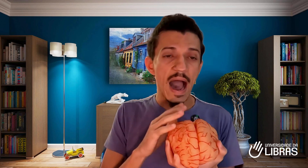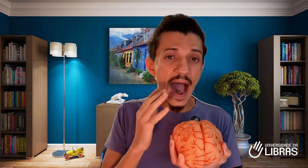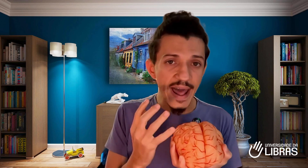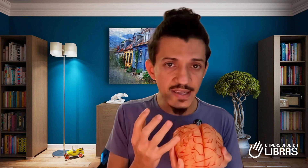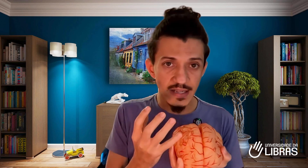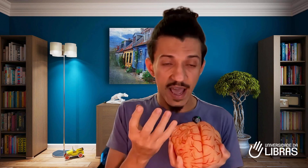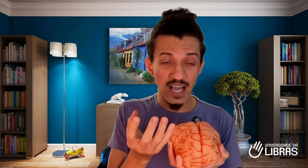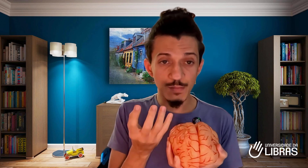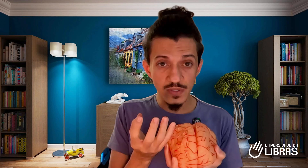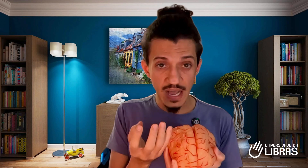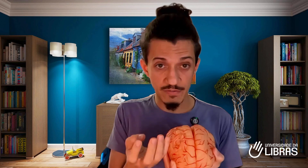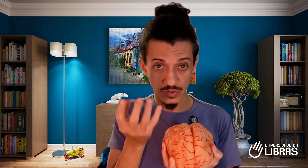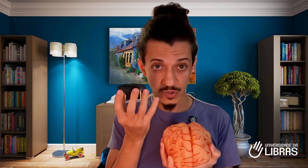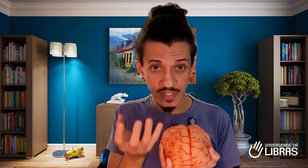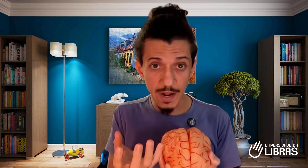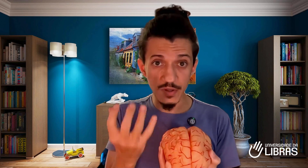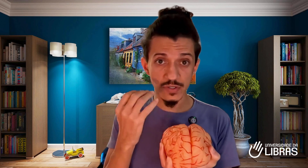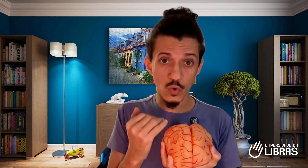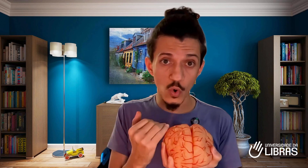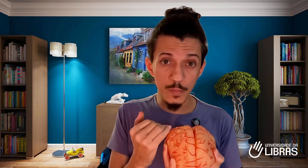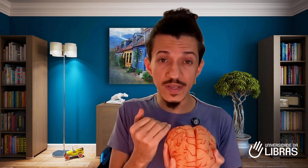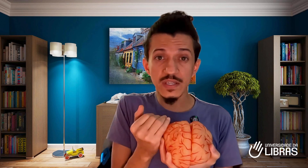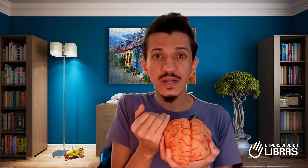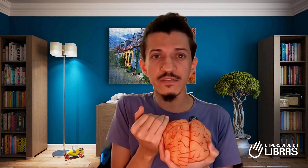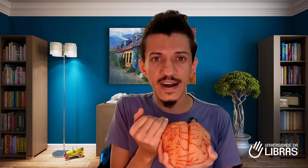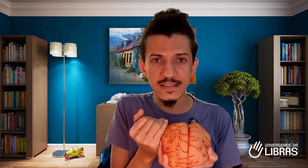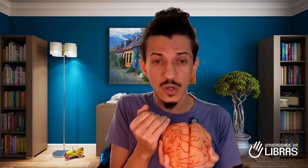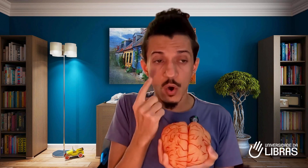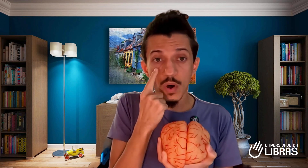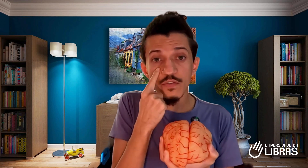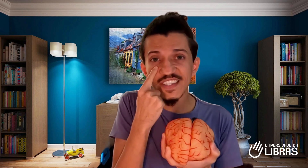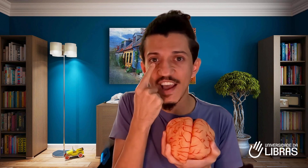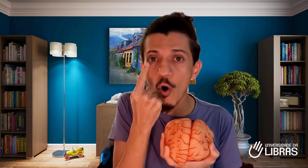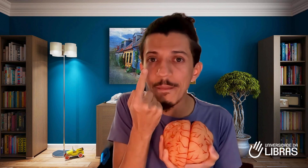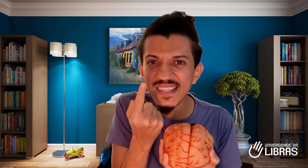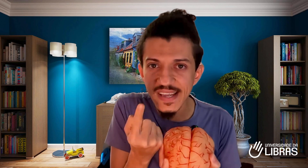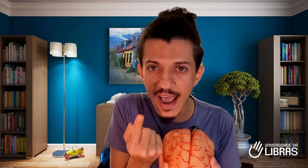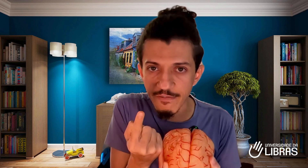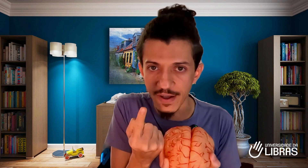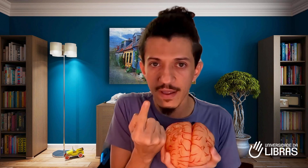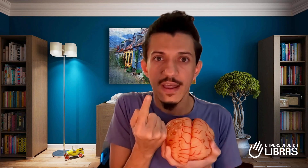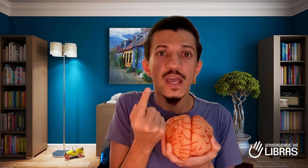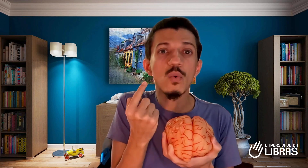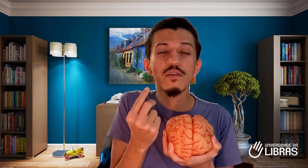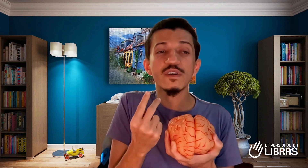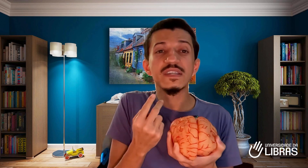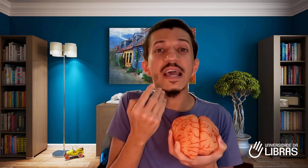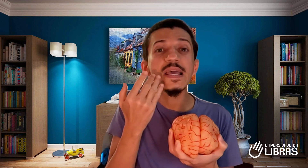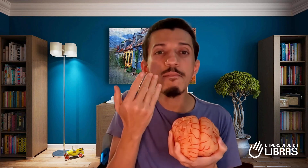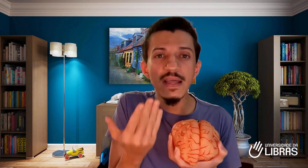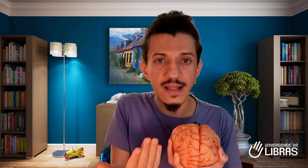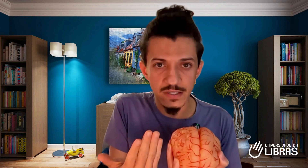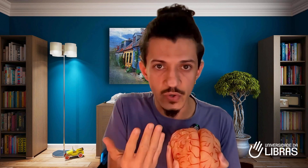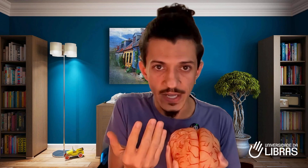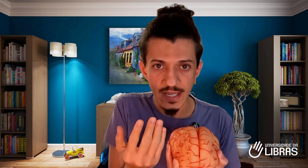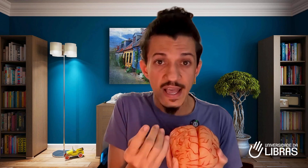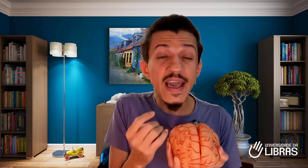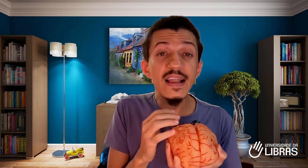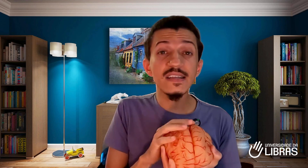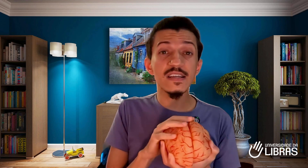áreas responsáveis do seu cérebro e do seu corpo que são ativados quando você observa e quando você imita ações. E eles desempenham